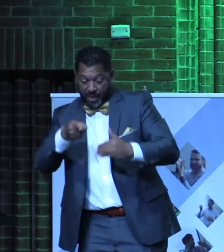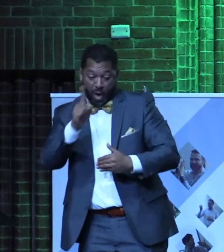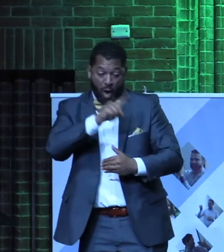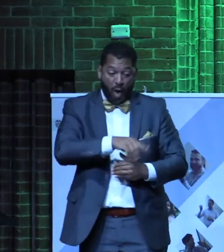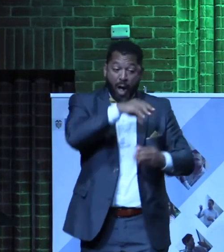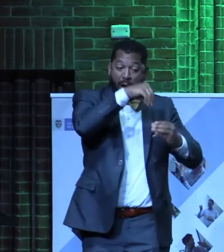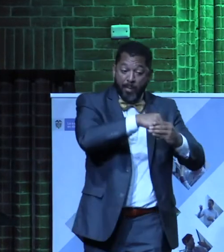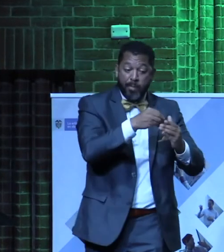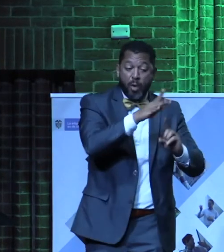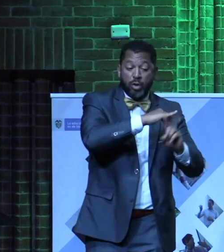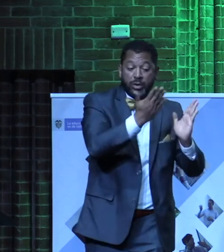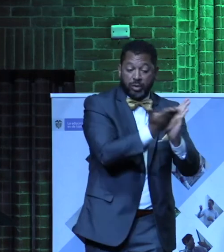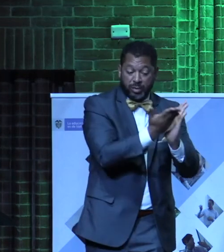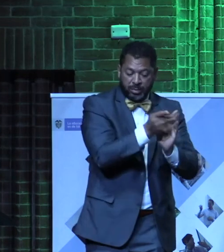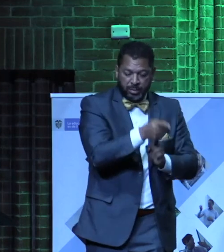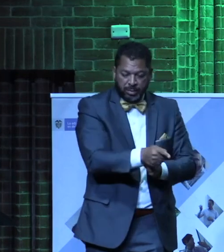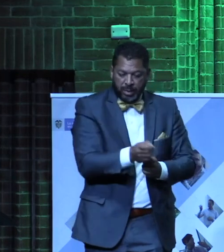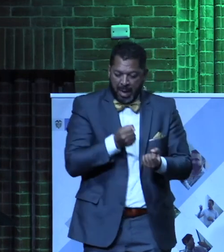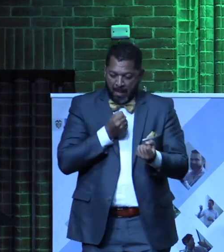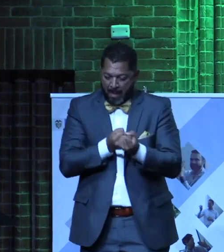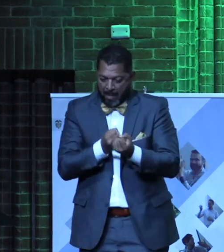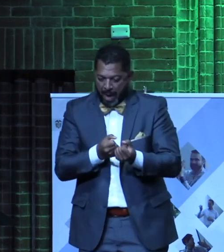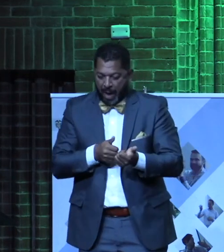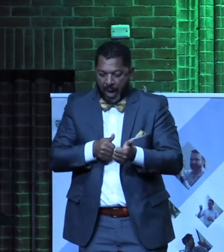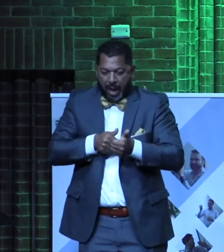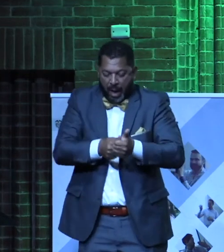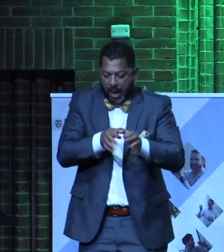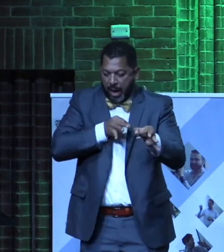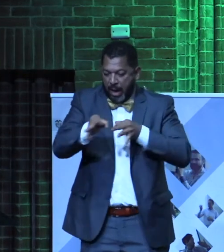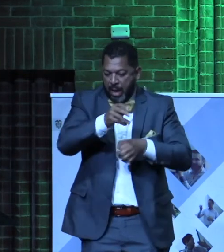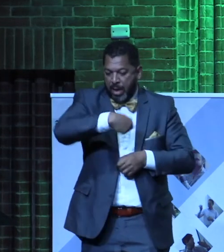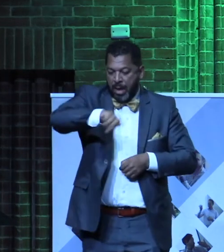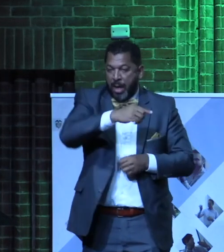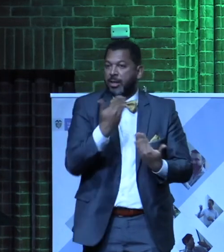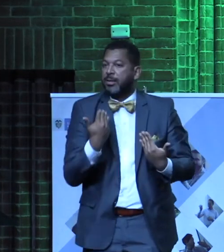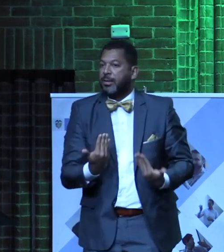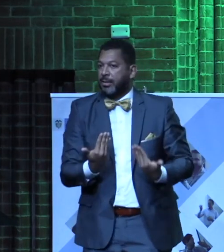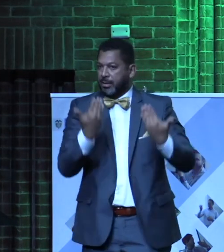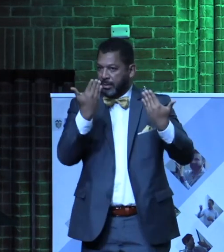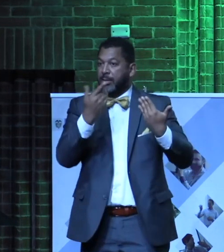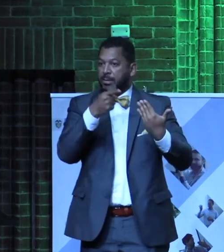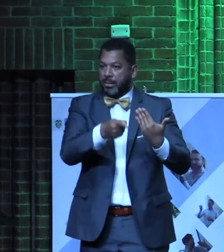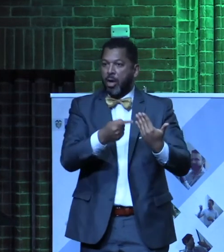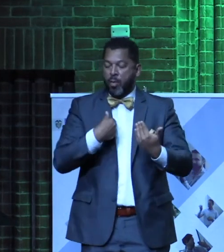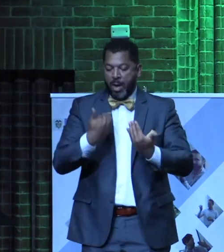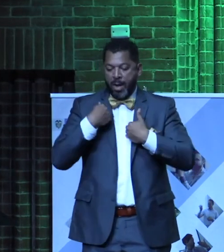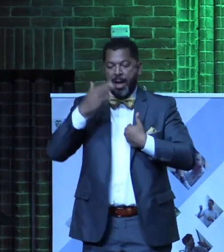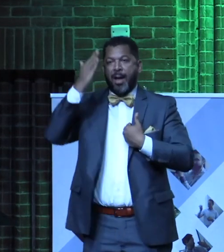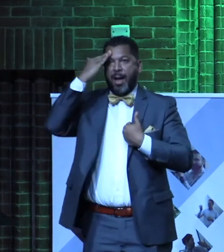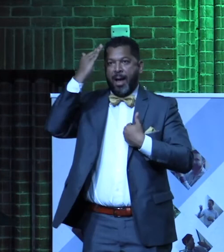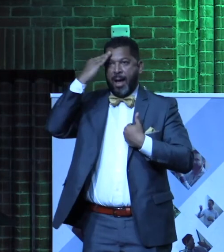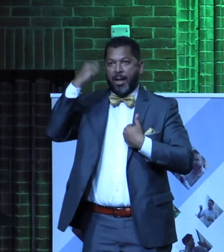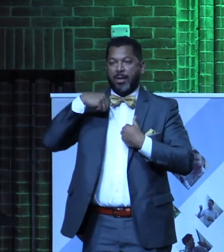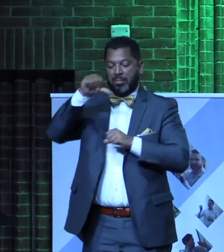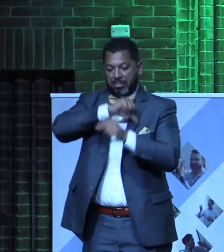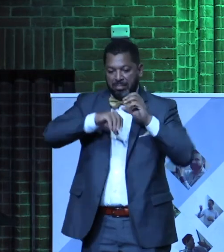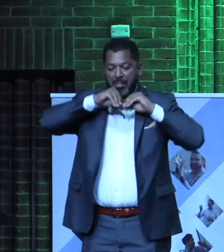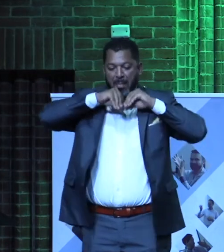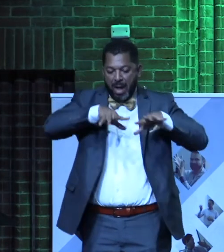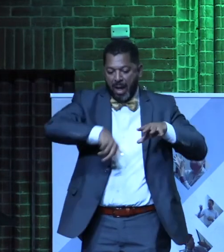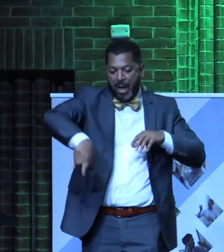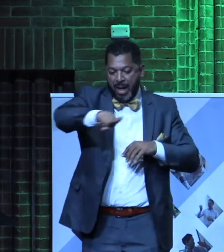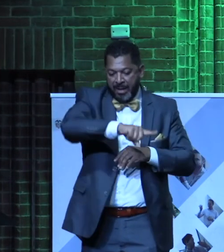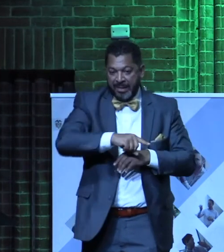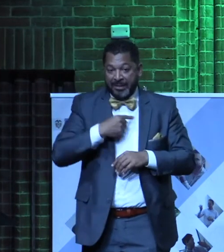cualificación le da también un valor agregado al servicio porque permite convertirse en multiplicadora. Entonces, pudimos encontrar